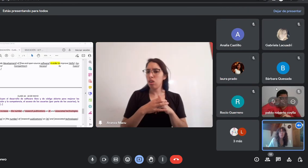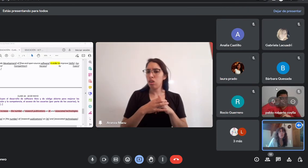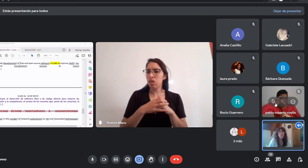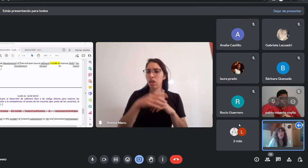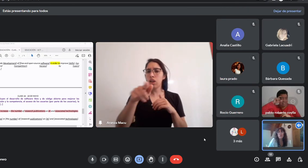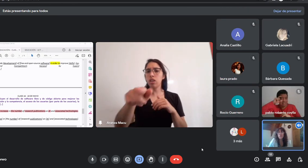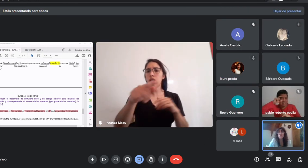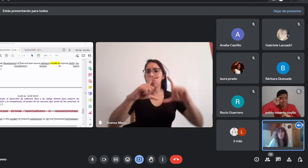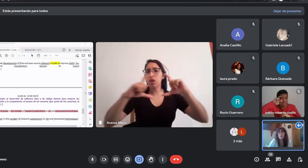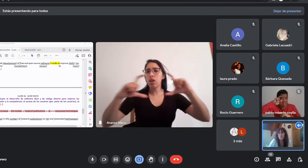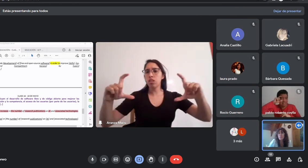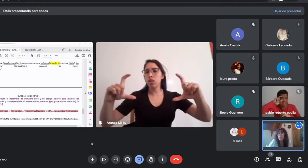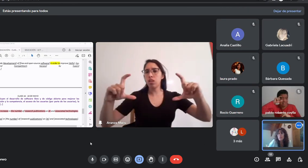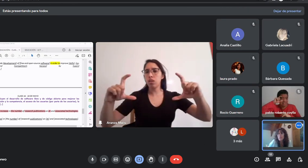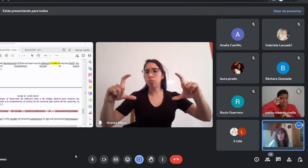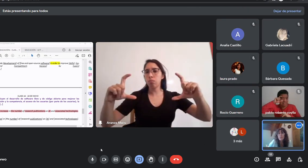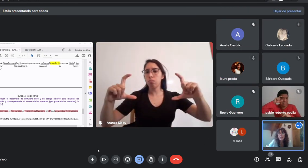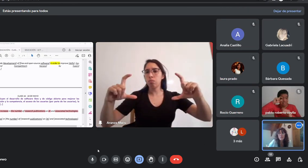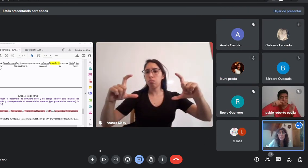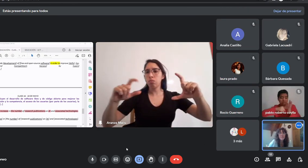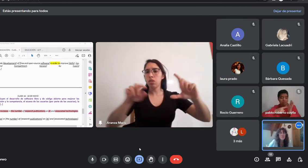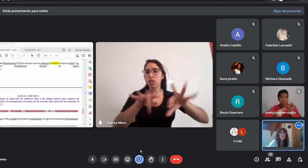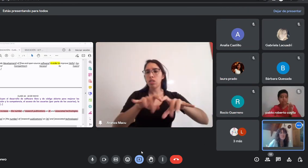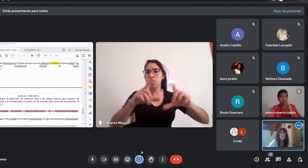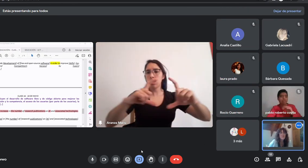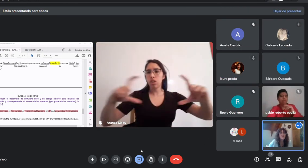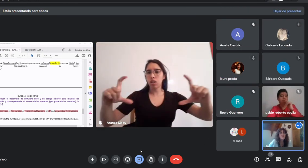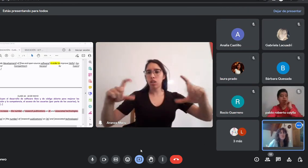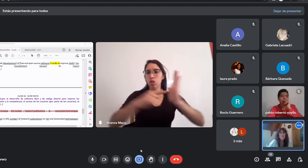¿La 1, la 2 o la 3?